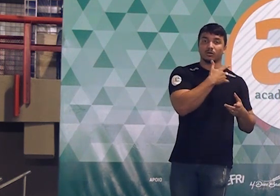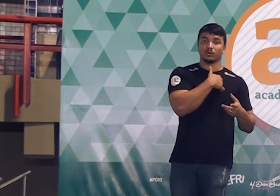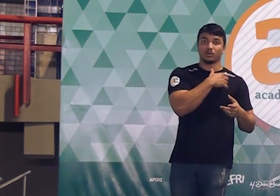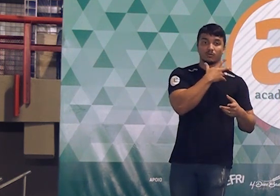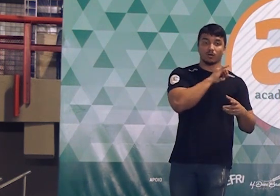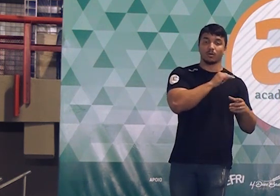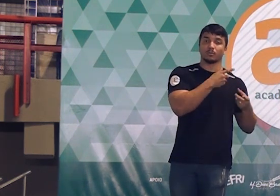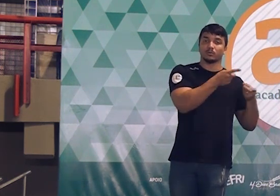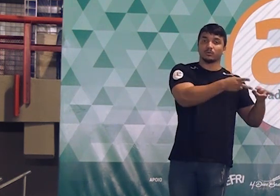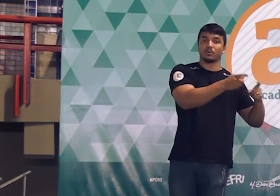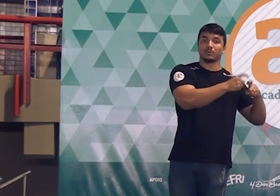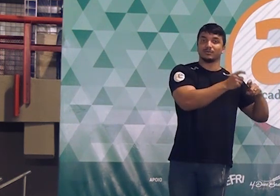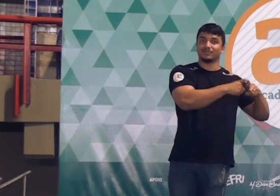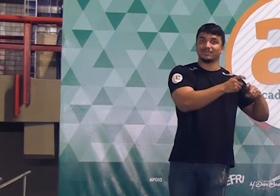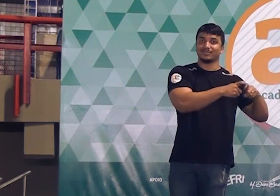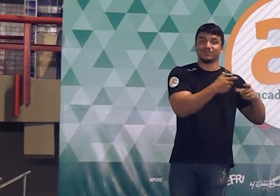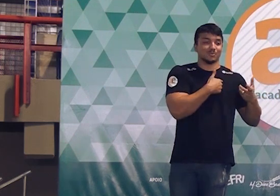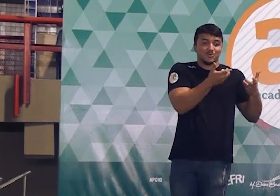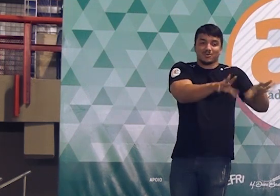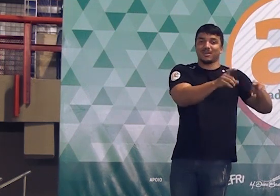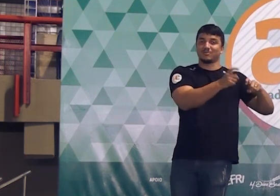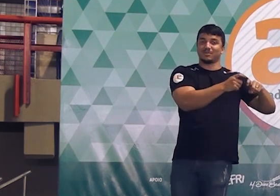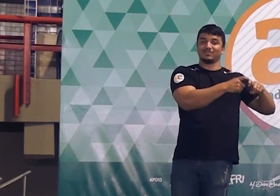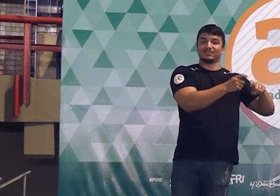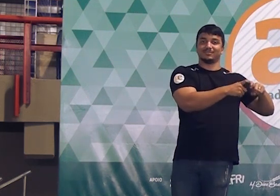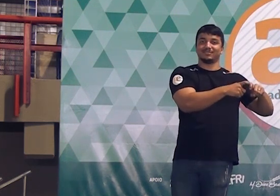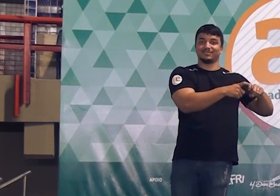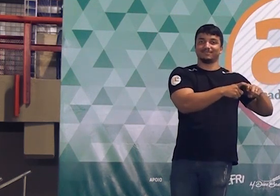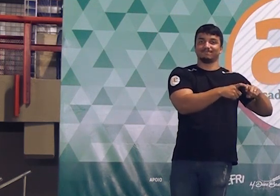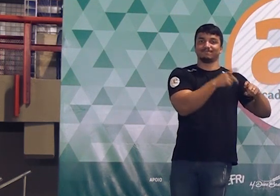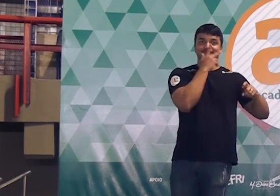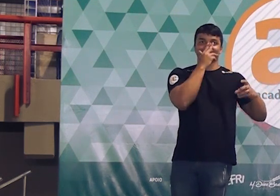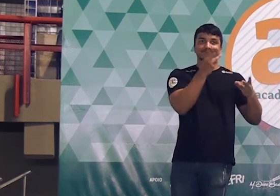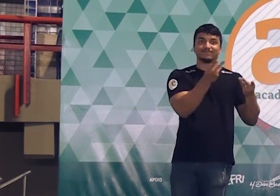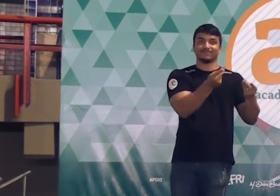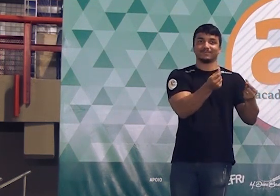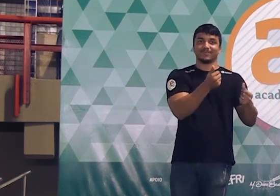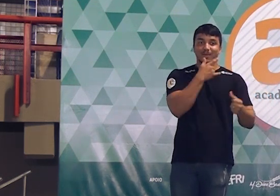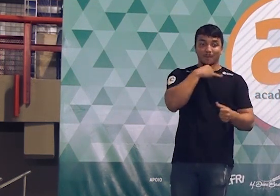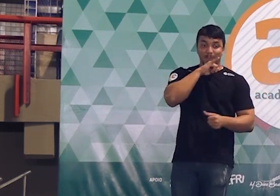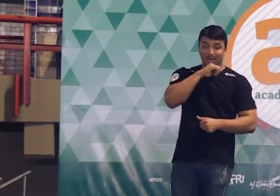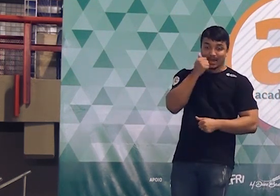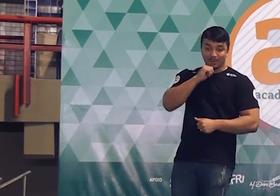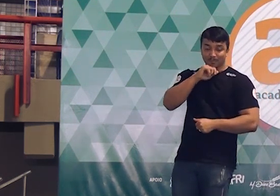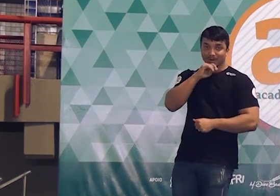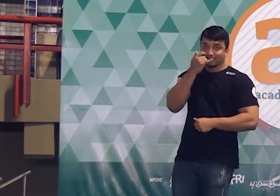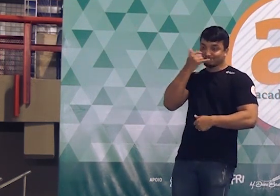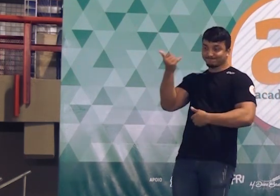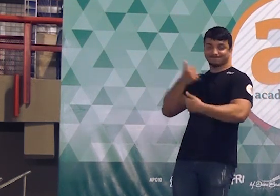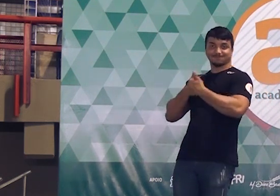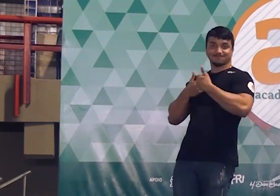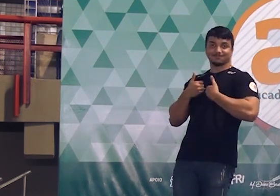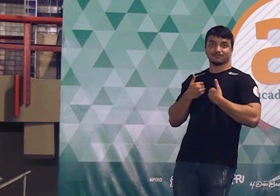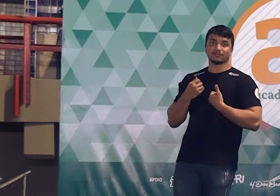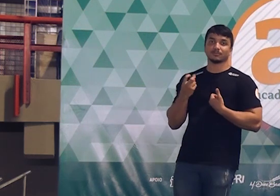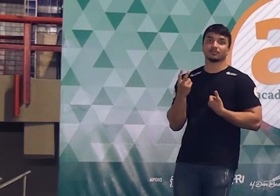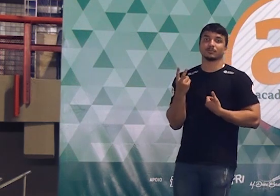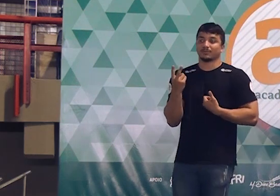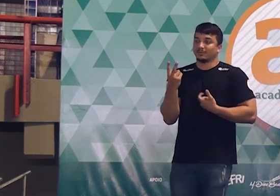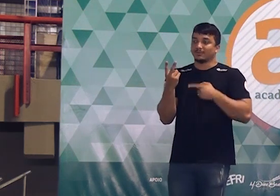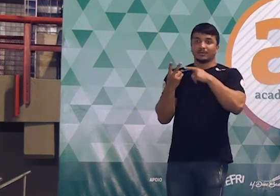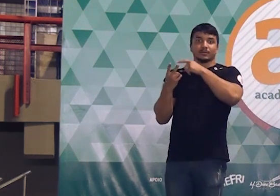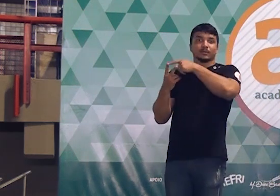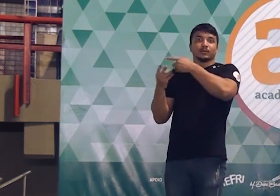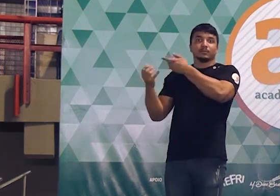vou abandonar a medicina? Porque eu também não quero fazer isso. Aí você imagina um pai e uma mãe recebendo uma notícia dessa,